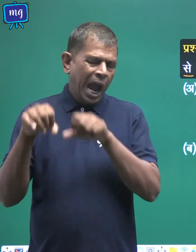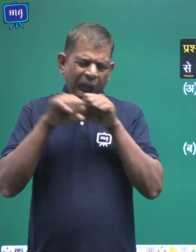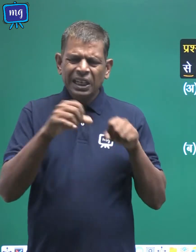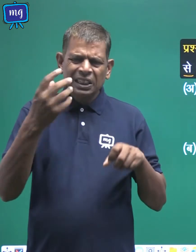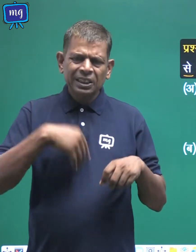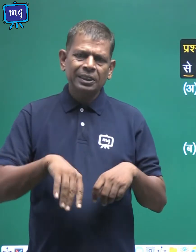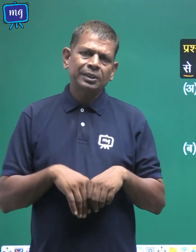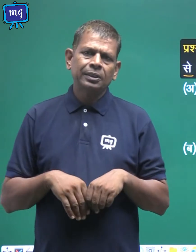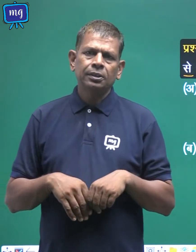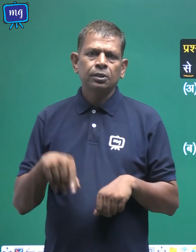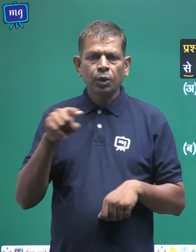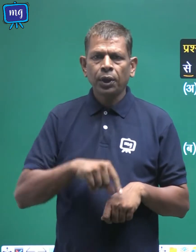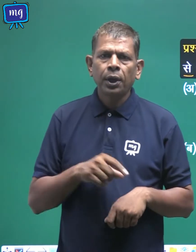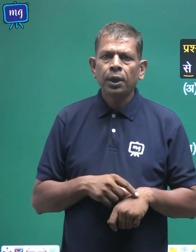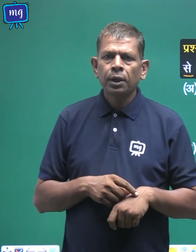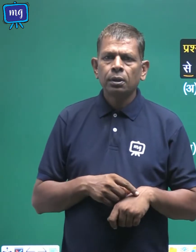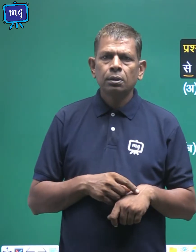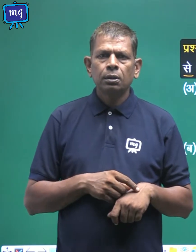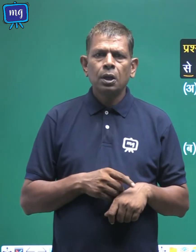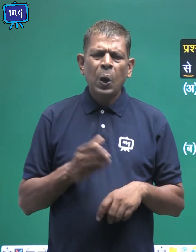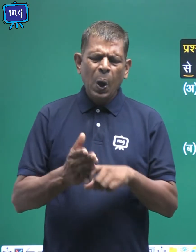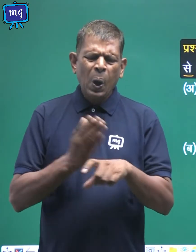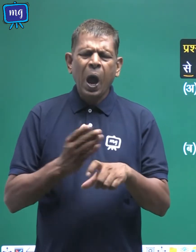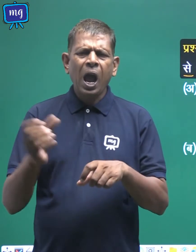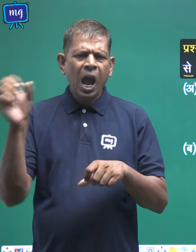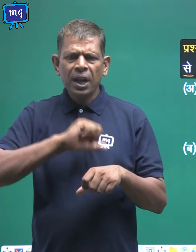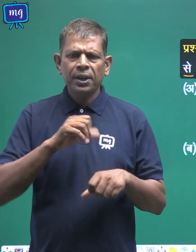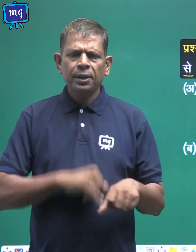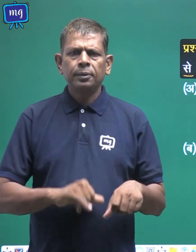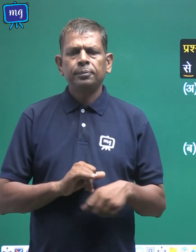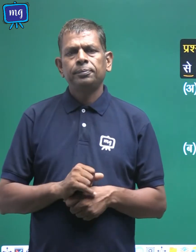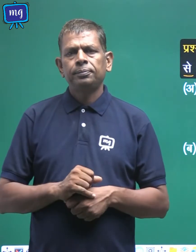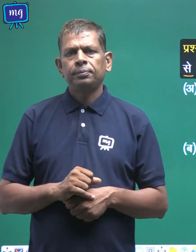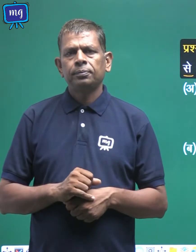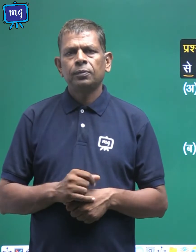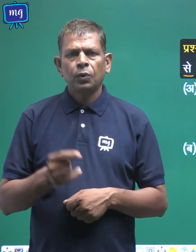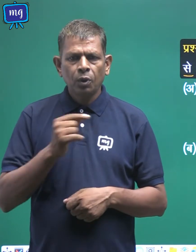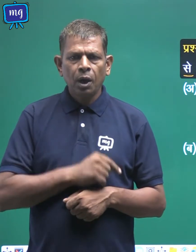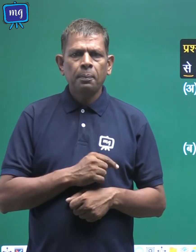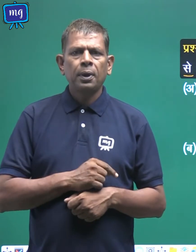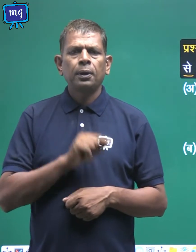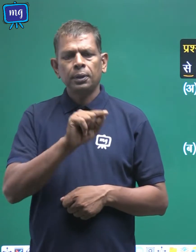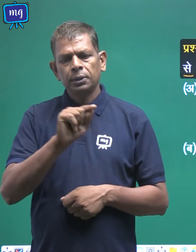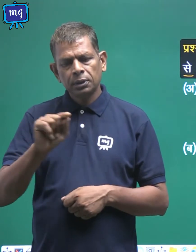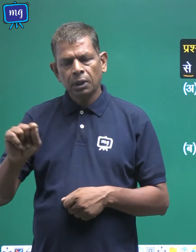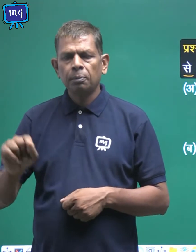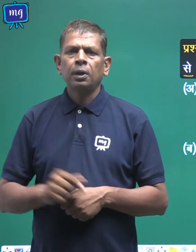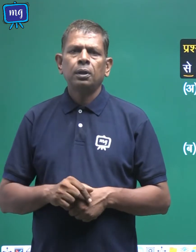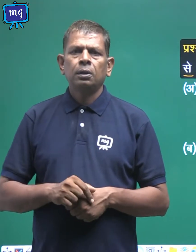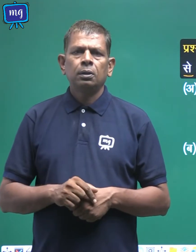तो ये क्या है? मांसाहारी। तो हम यहाँ रिक्त स्थान में